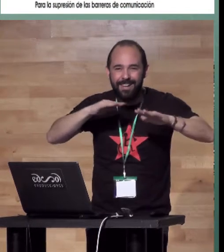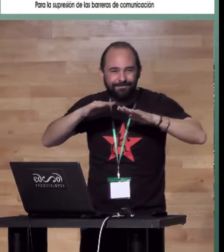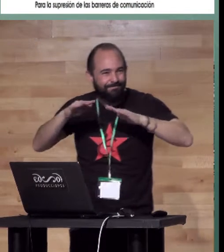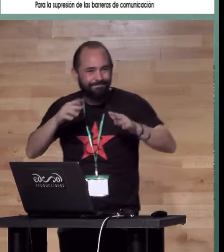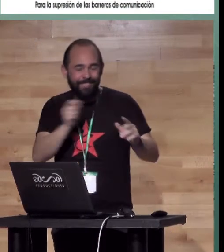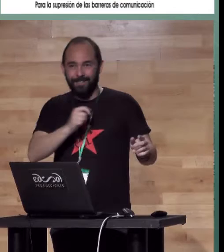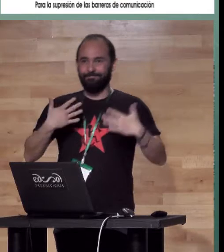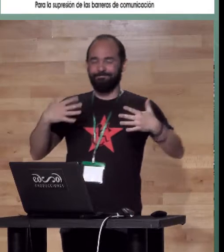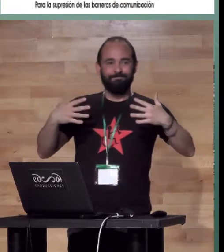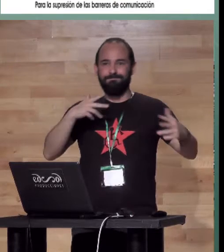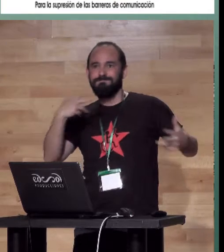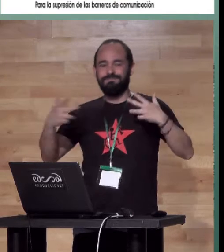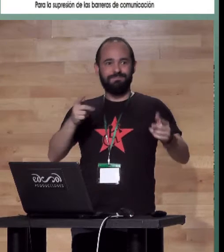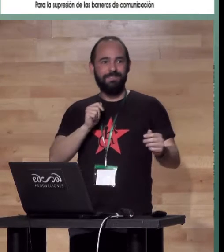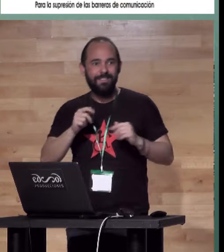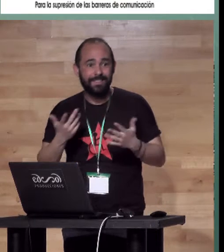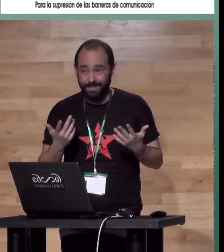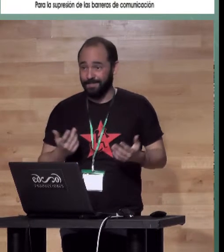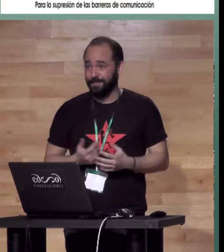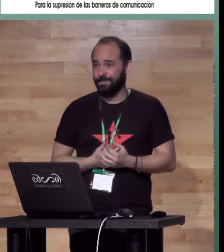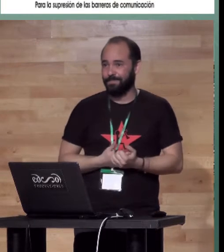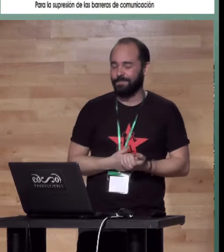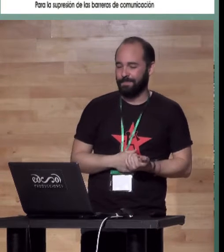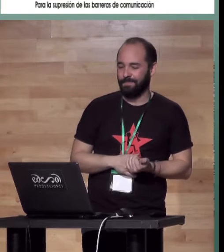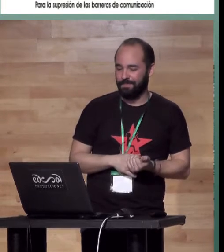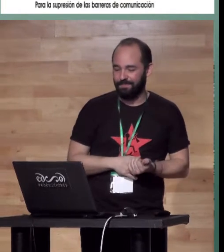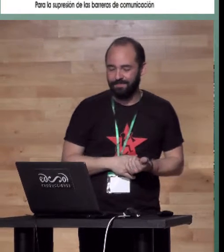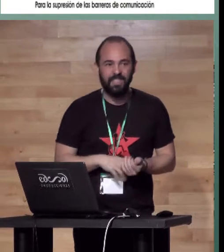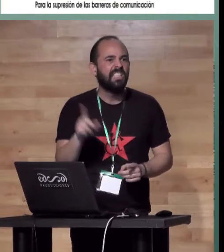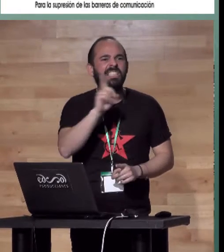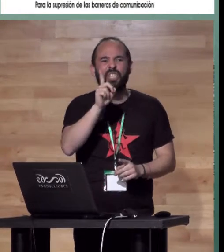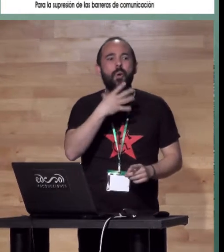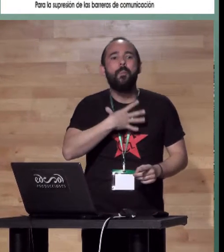¿Qué ganas? Dinamismo, movimiento.